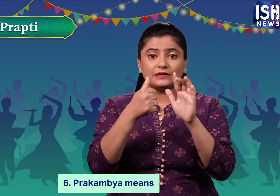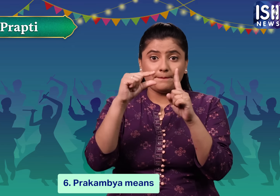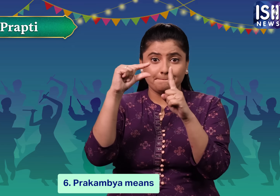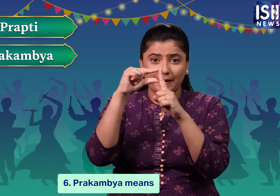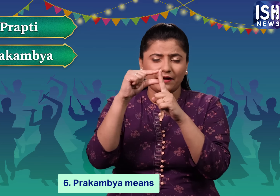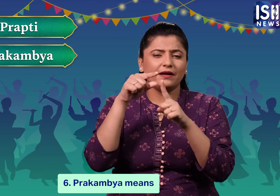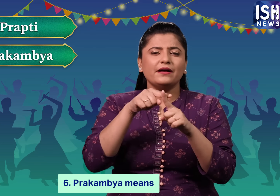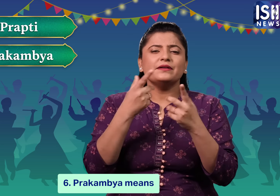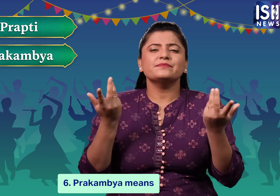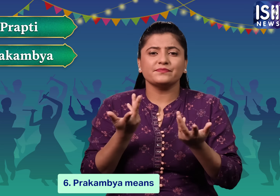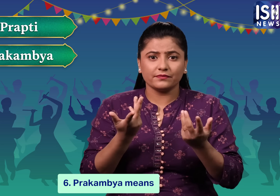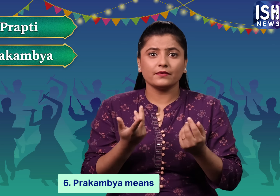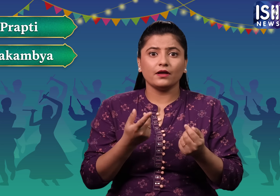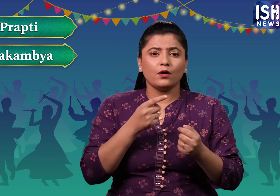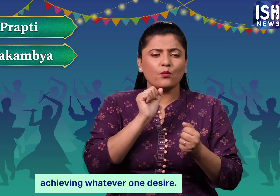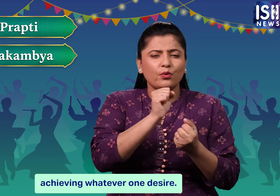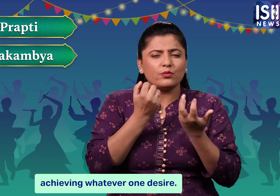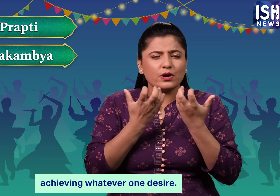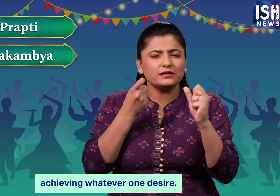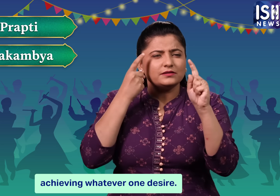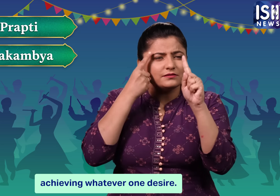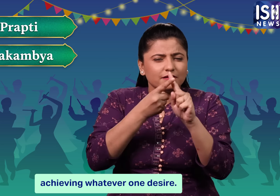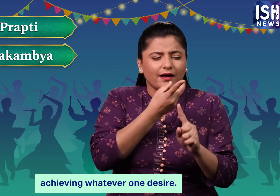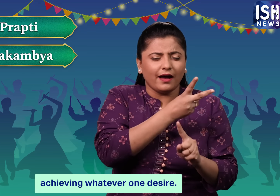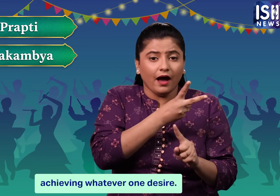प्राकम्य का अर्थ है जो भी इच्छा हो उसे प्राप्त करना।